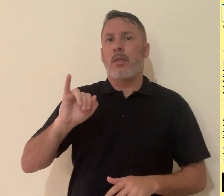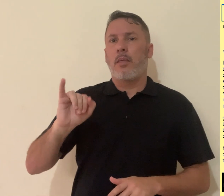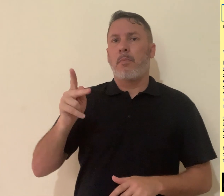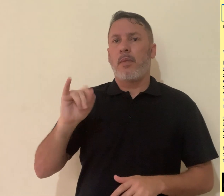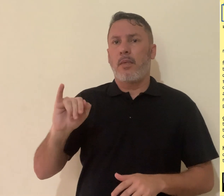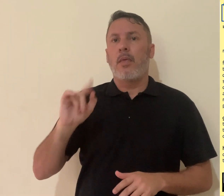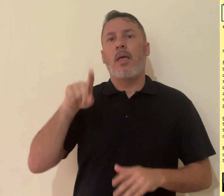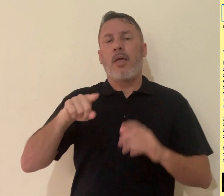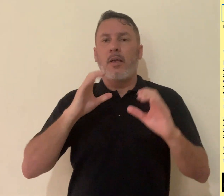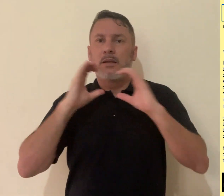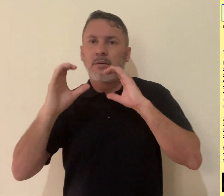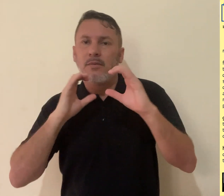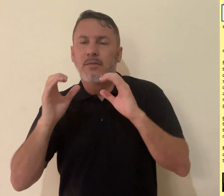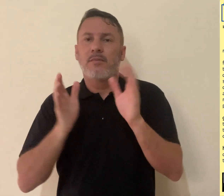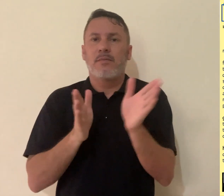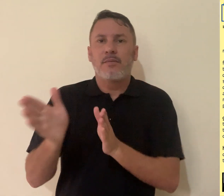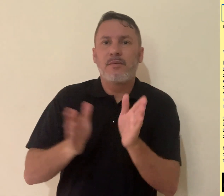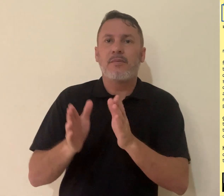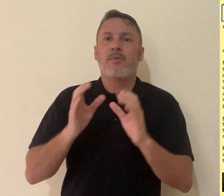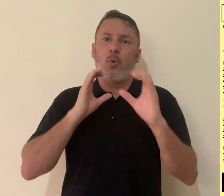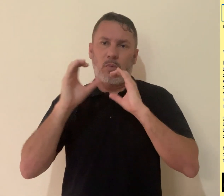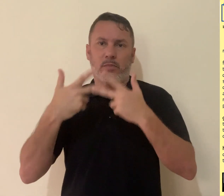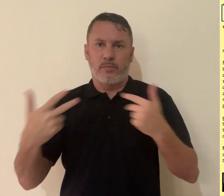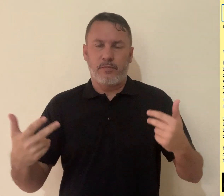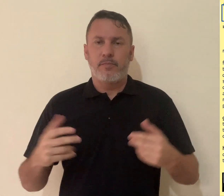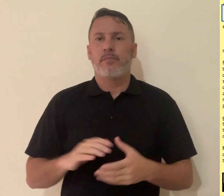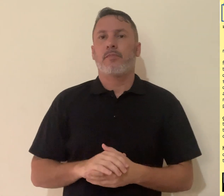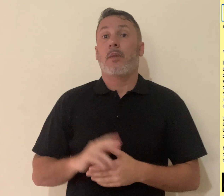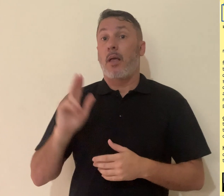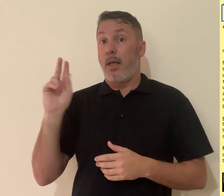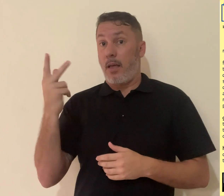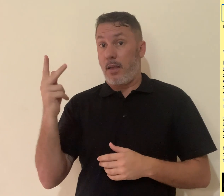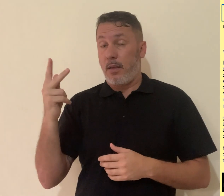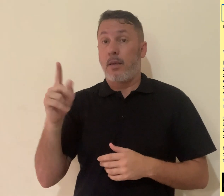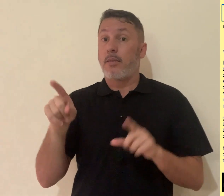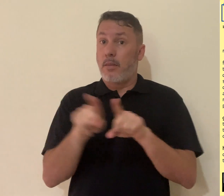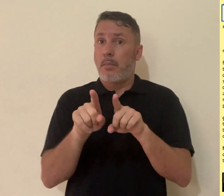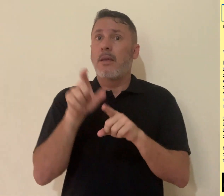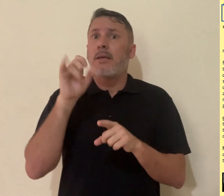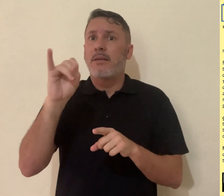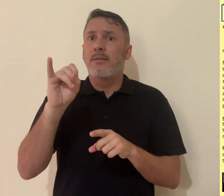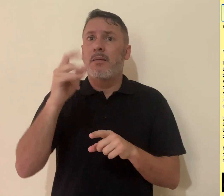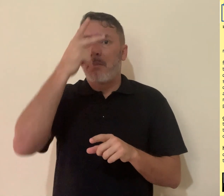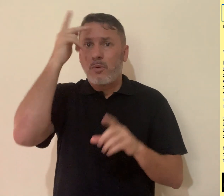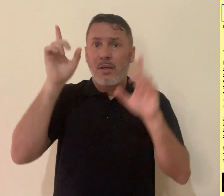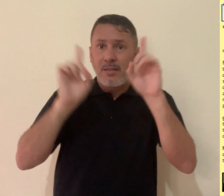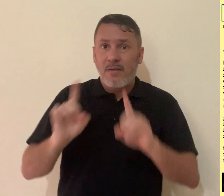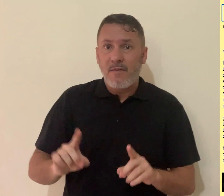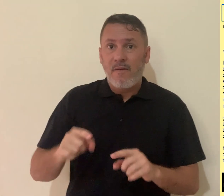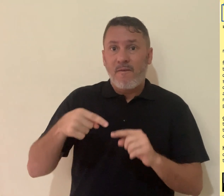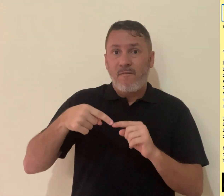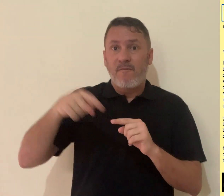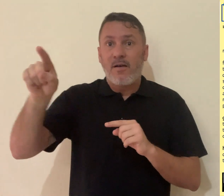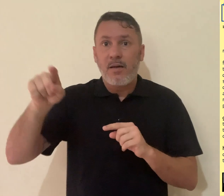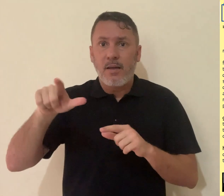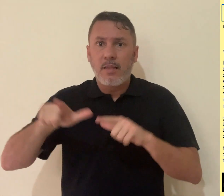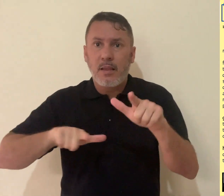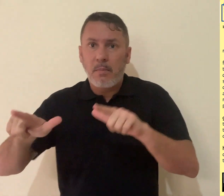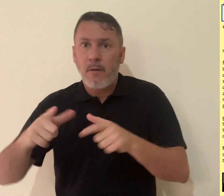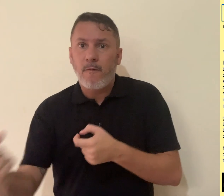com observância da acessibilidade na comunicação a garantir quando o possível que o deslocamento da